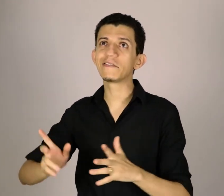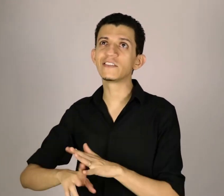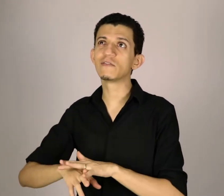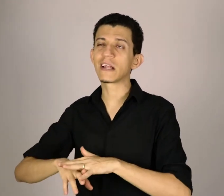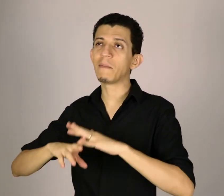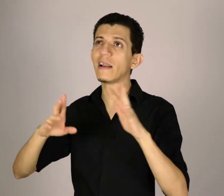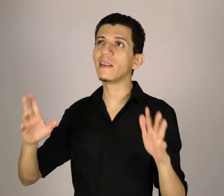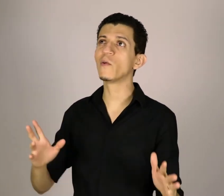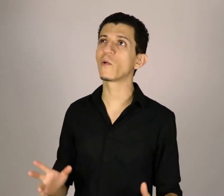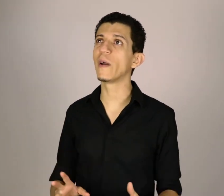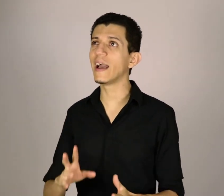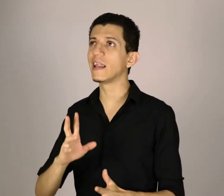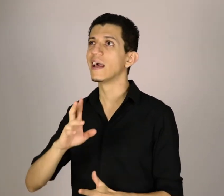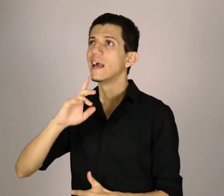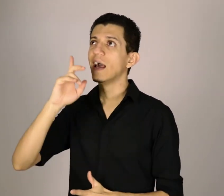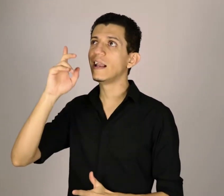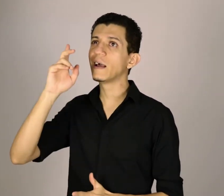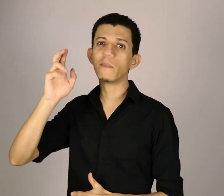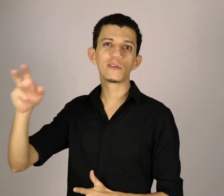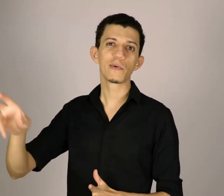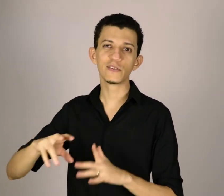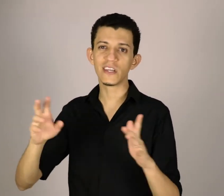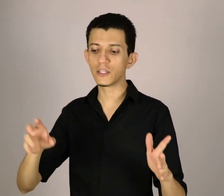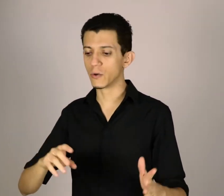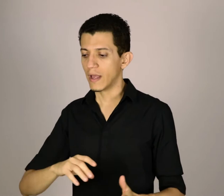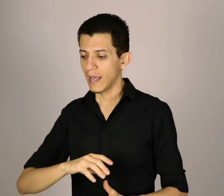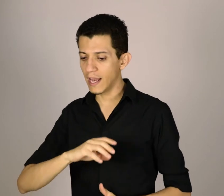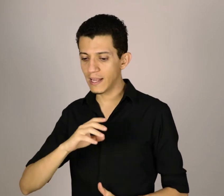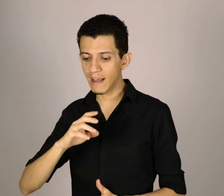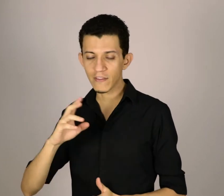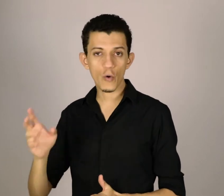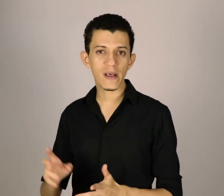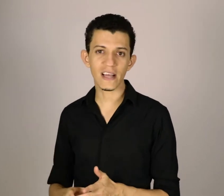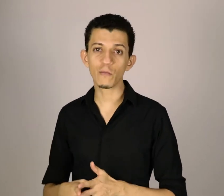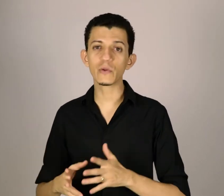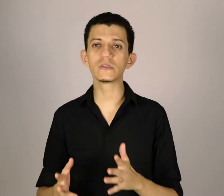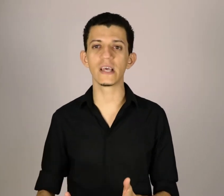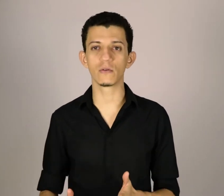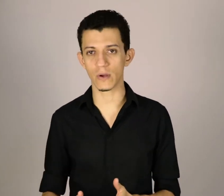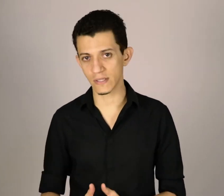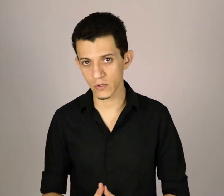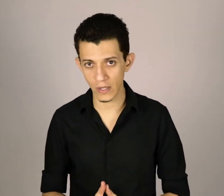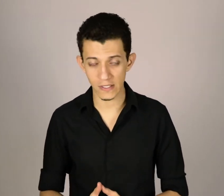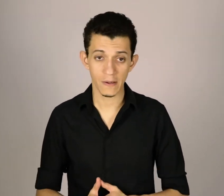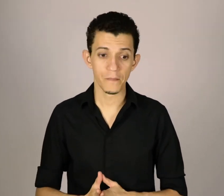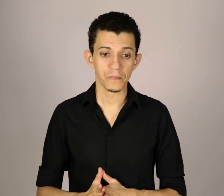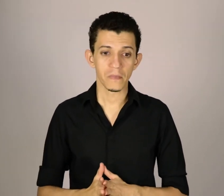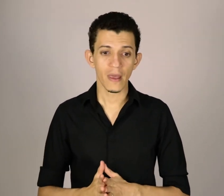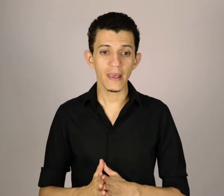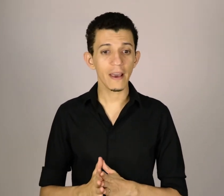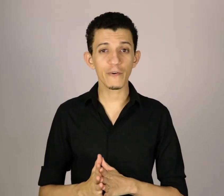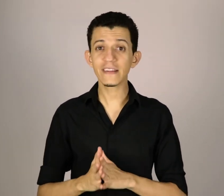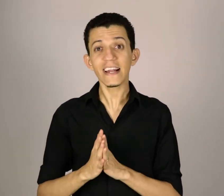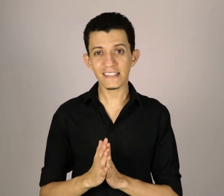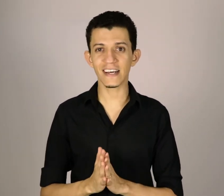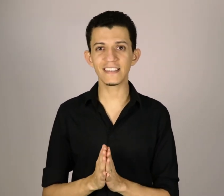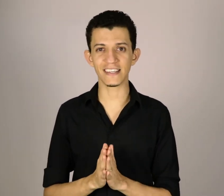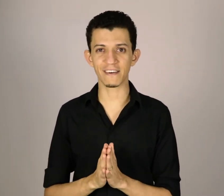tido trabalho nenhum com ele, ele é muito prodígio, ele deve ter começado muito cedo com essas coisas. E aí foi interessante essa